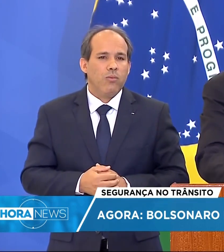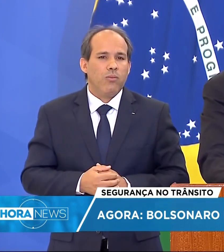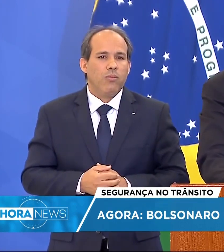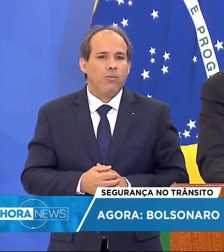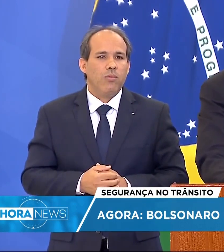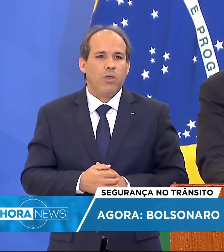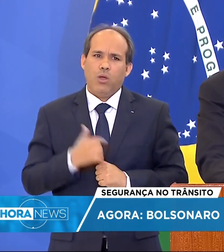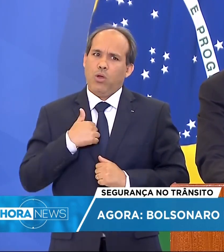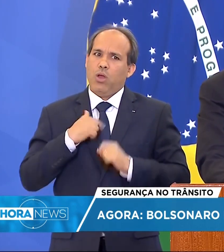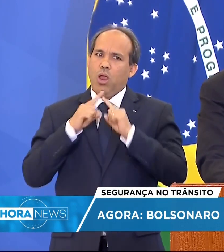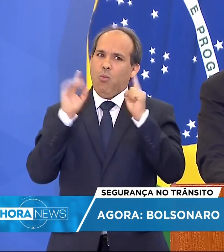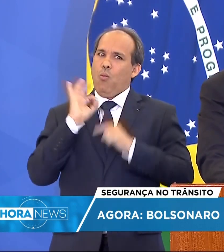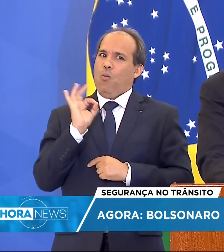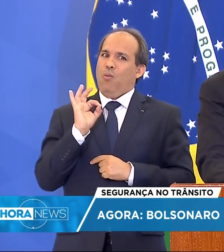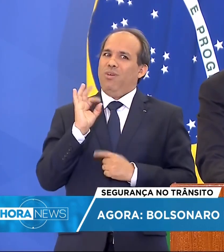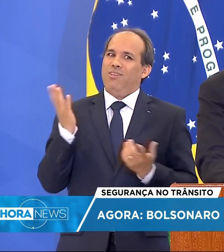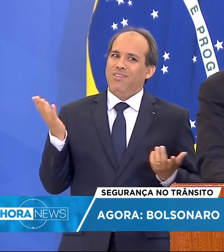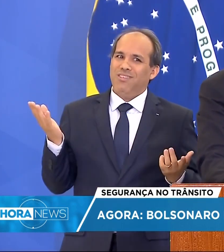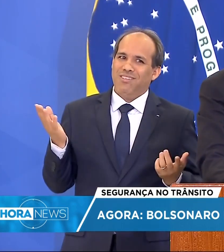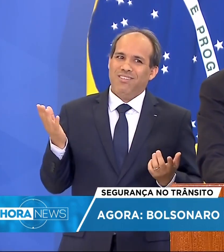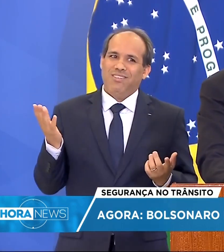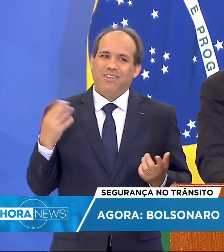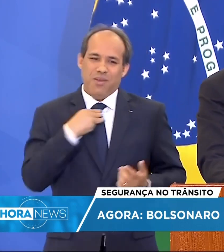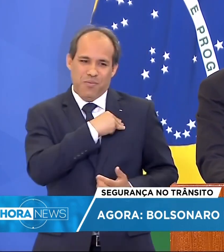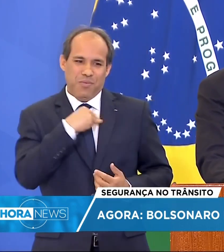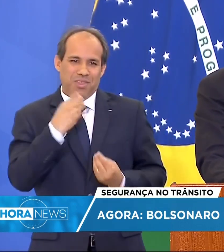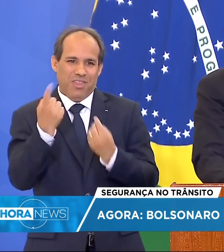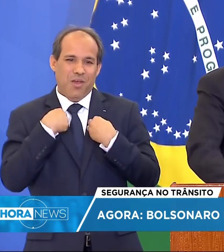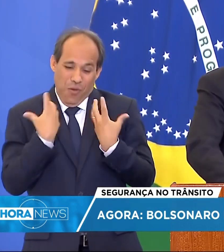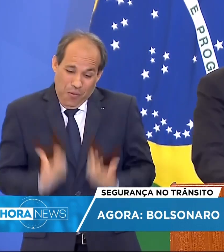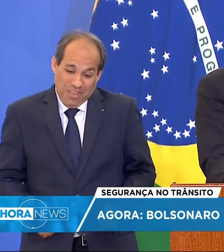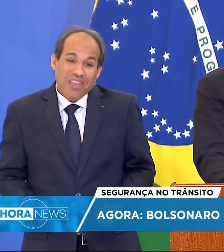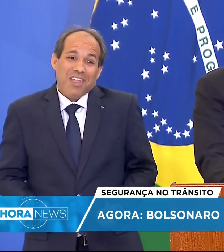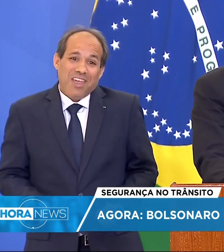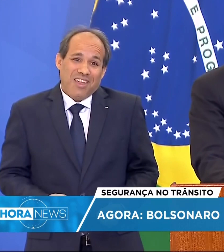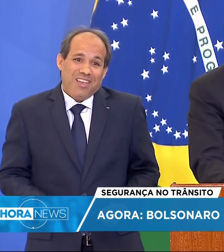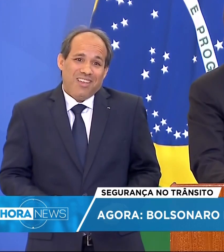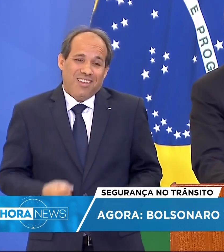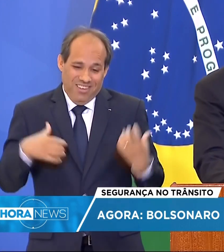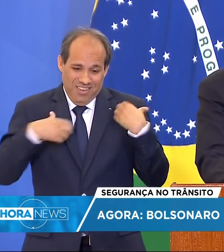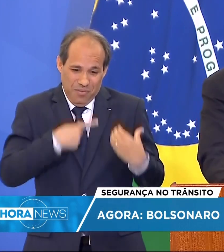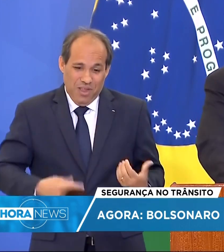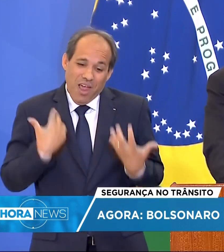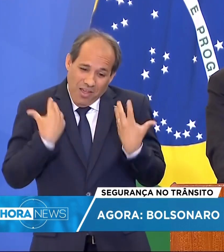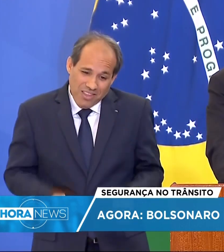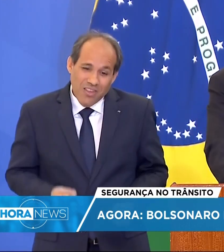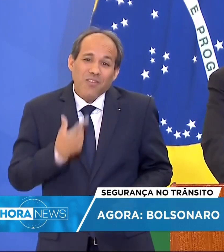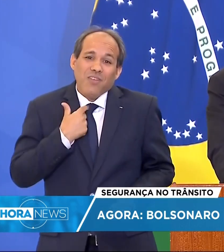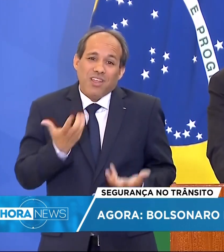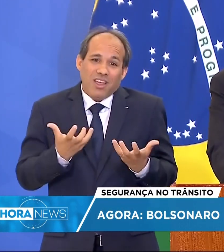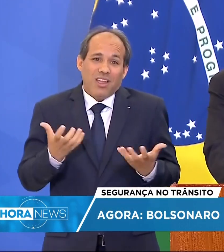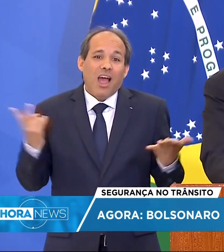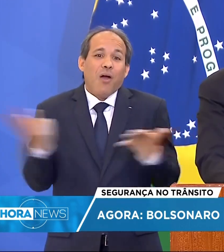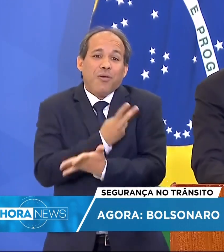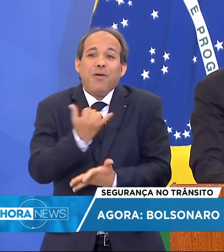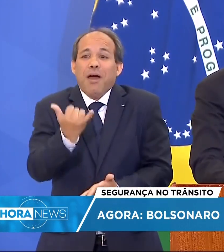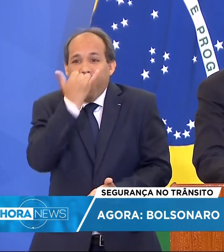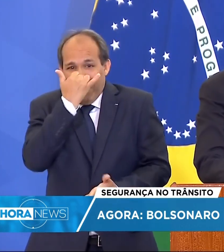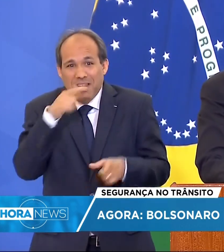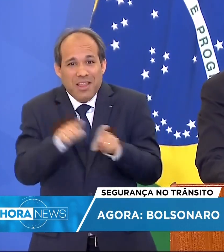estou reclamando, não. Tá? A missão, eu fui atrás dela porque quis. Eu vim candidato porque quis. Dei azar, ganhei.